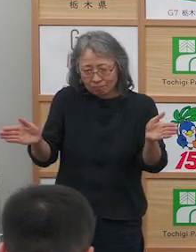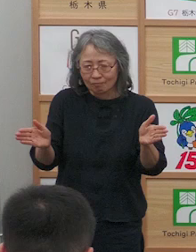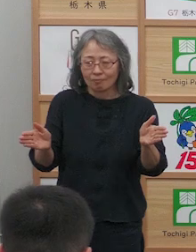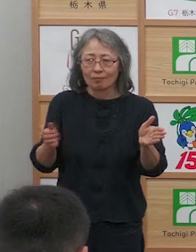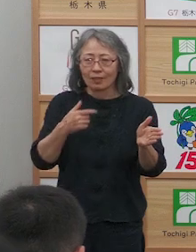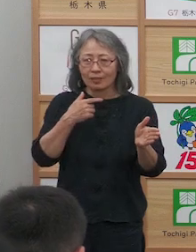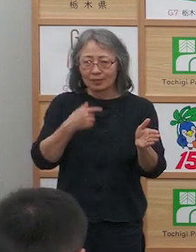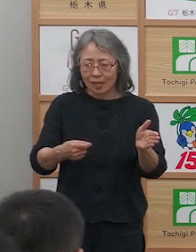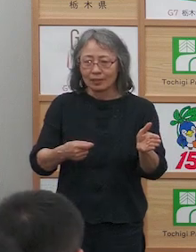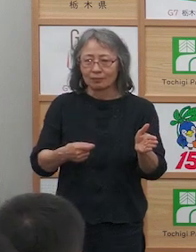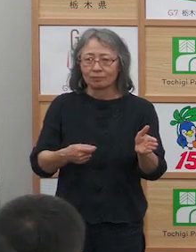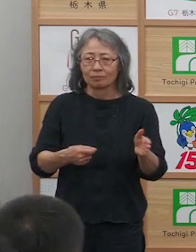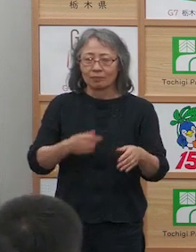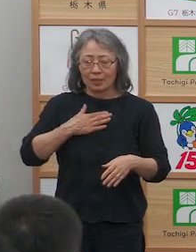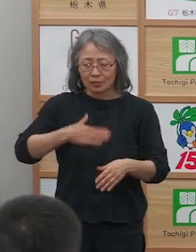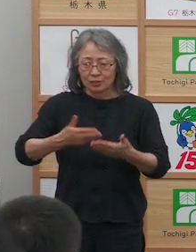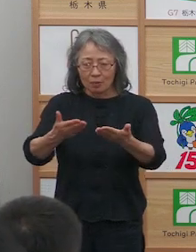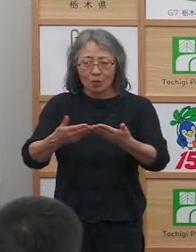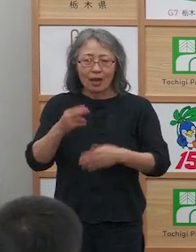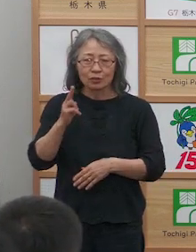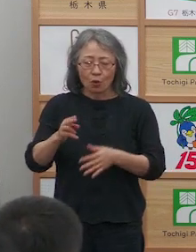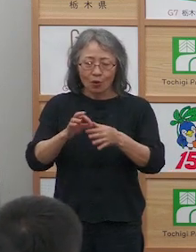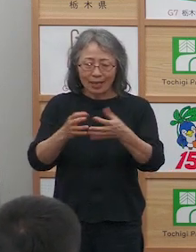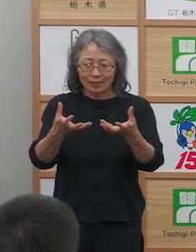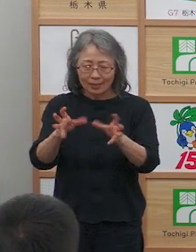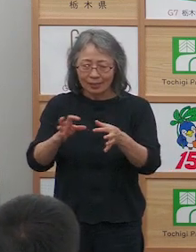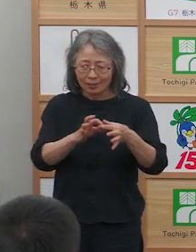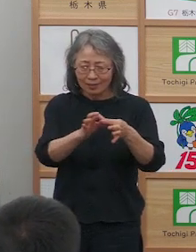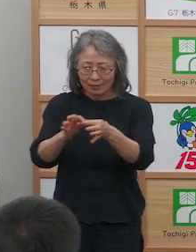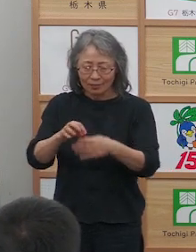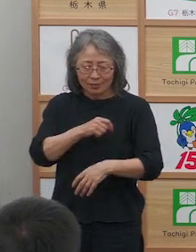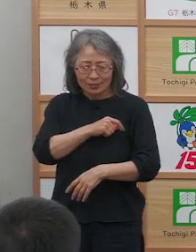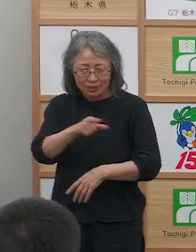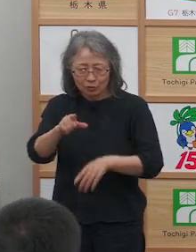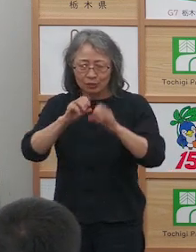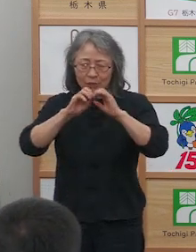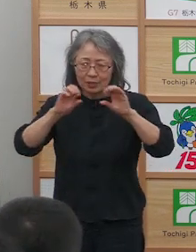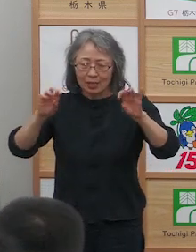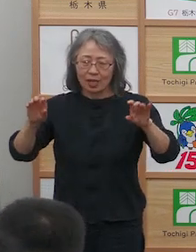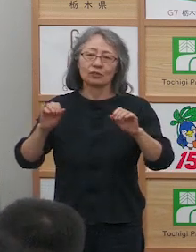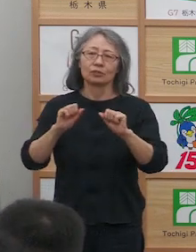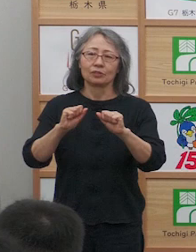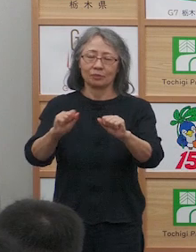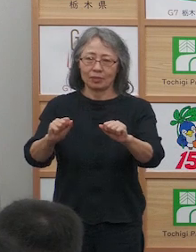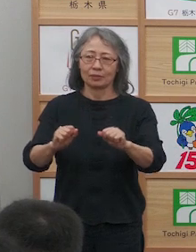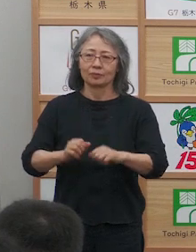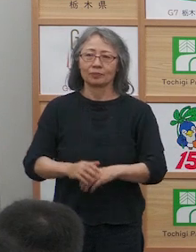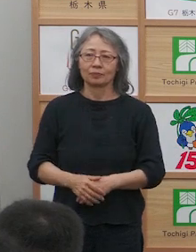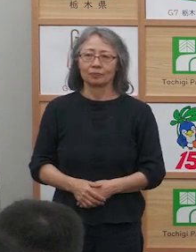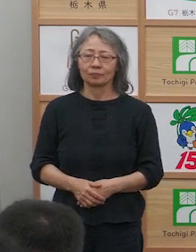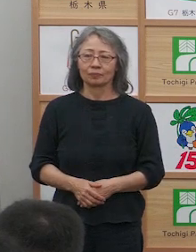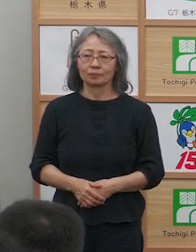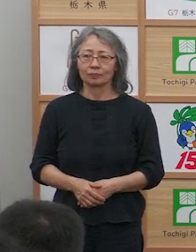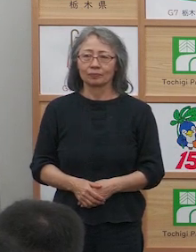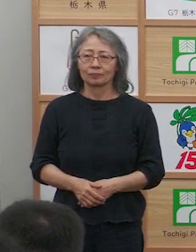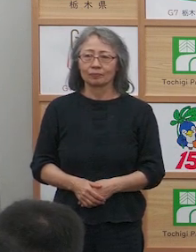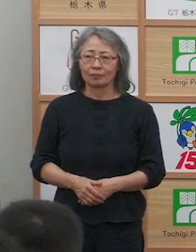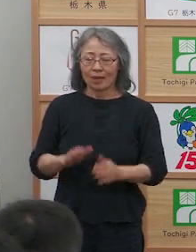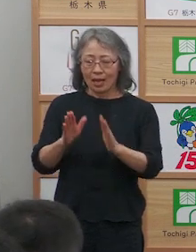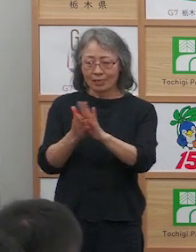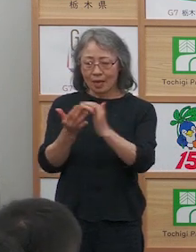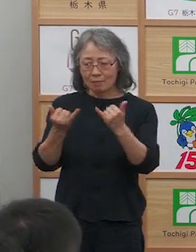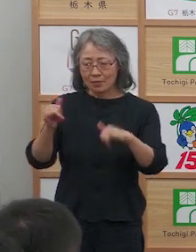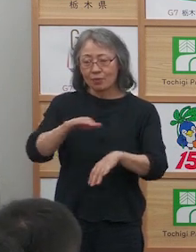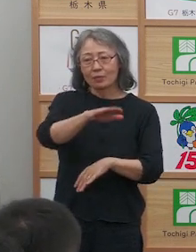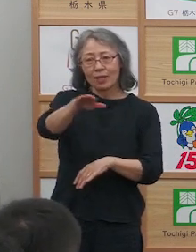味わっていただけるよう知ってもらえるよう、関係団体と連携し積極的に PR を実施してまいりたいと思います。県民の皆